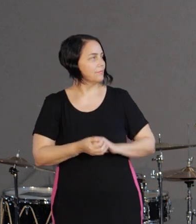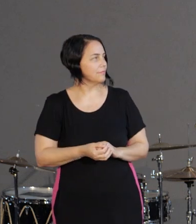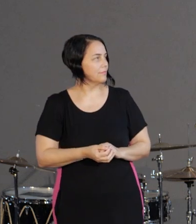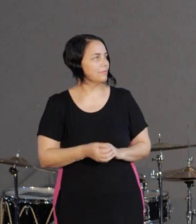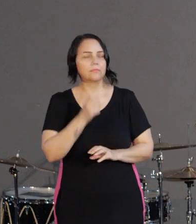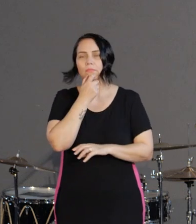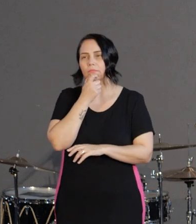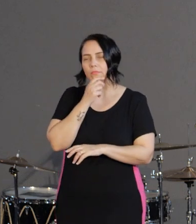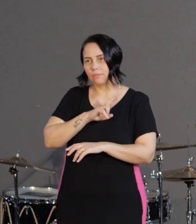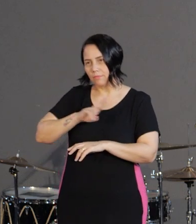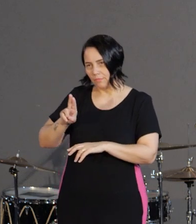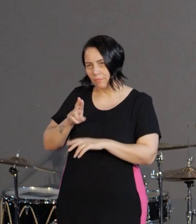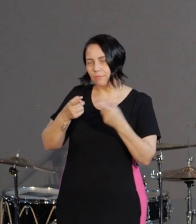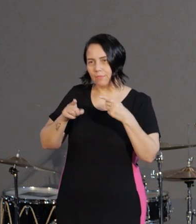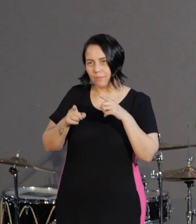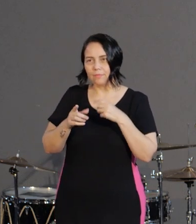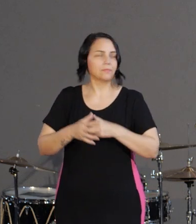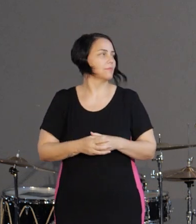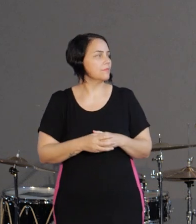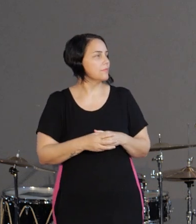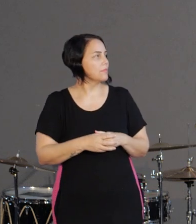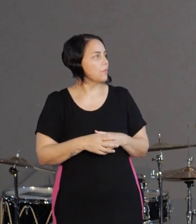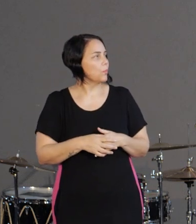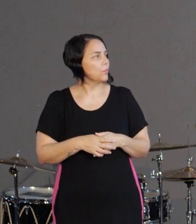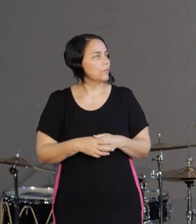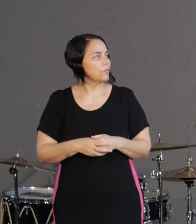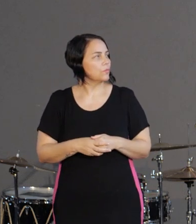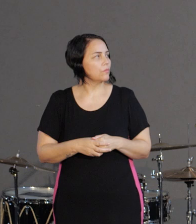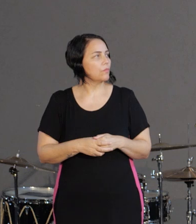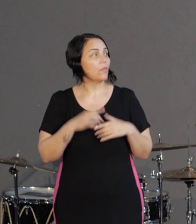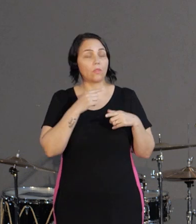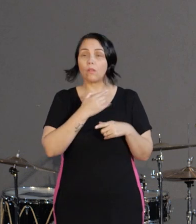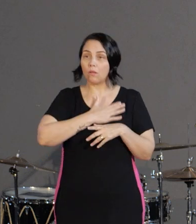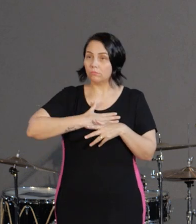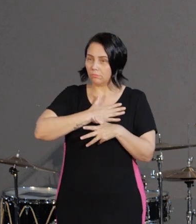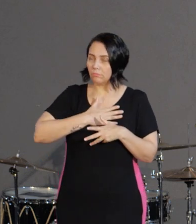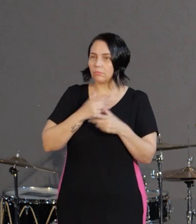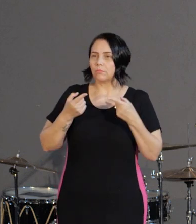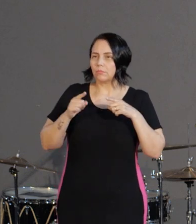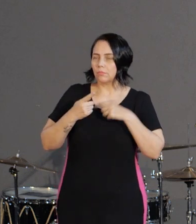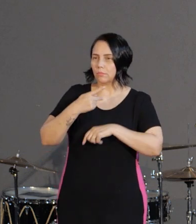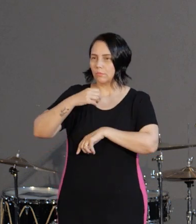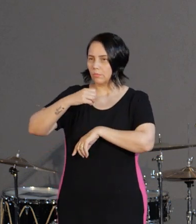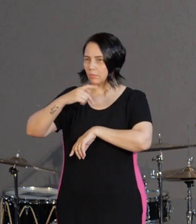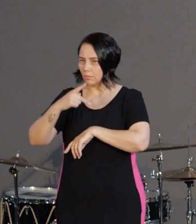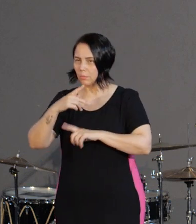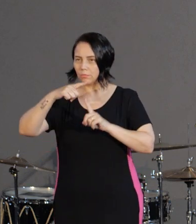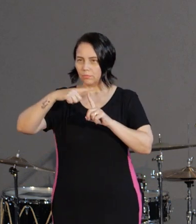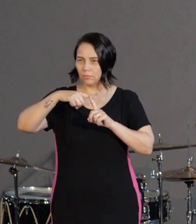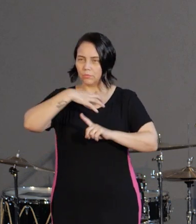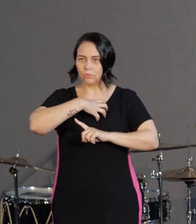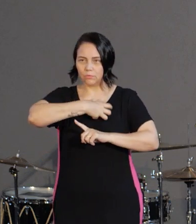Overflow. É uma questão que eu gosto muito de trabalhar música pop no primeiro ano, então como ele já